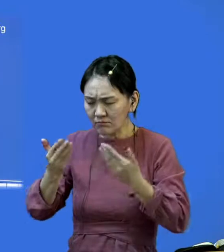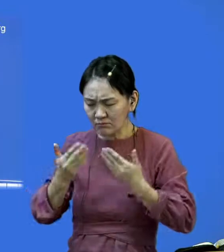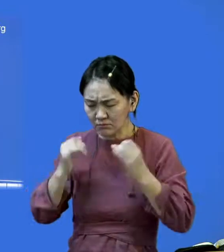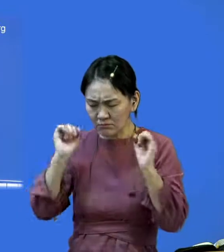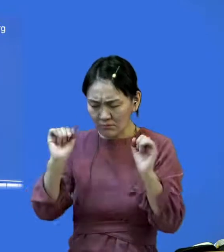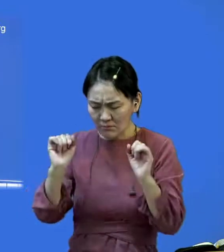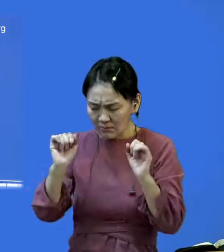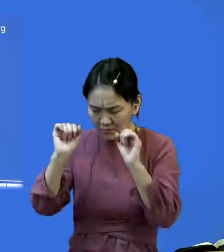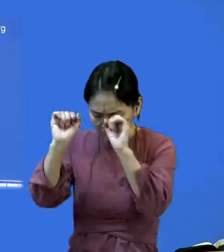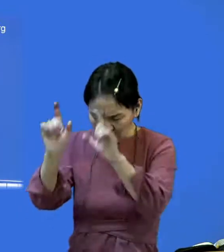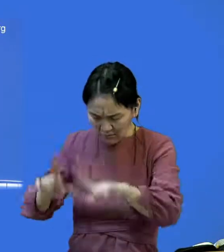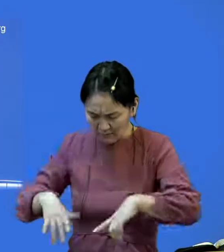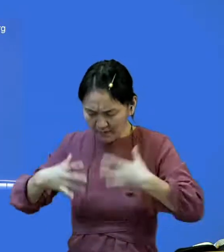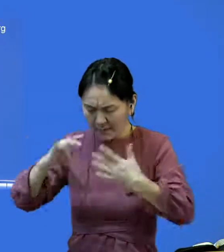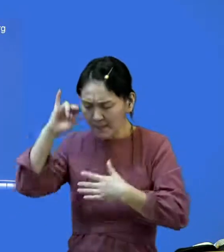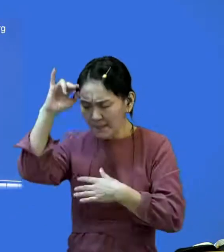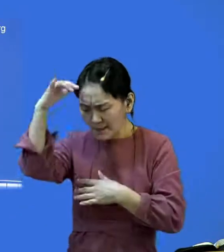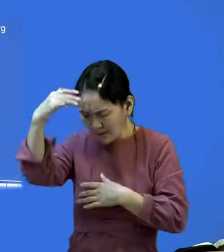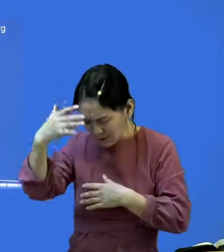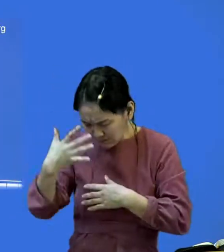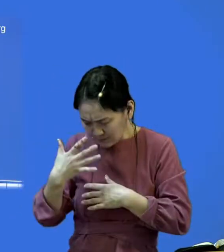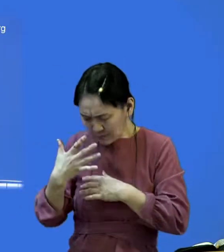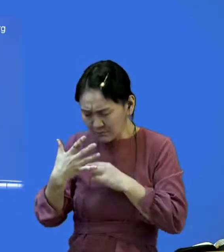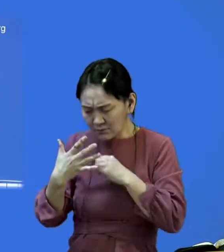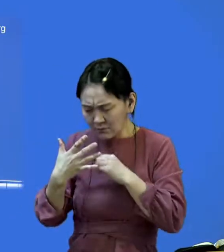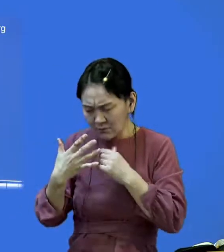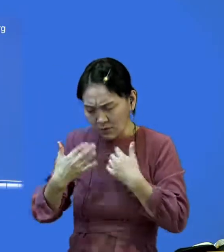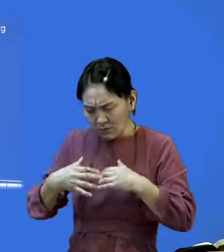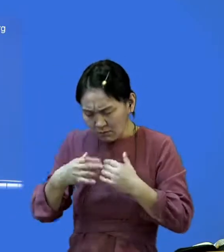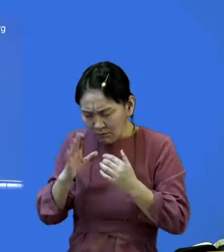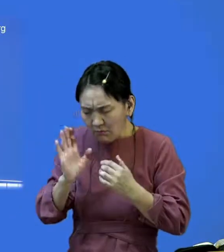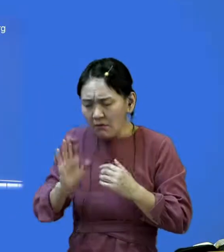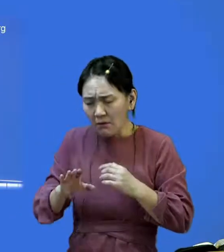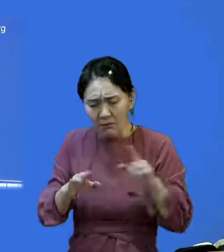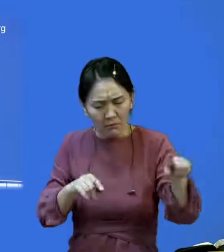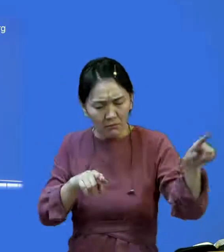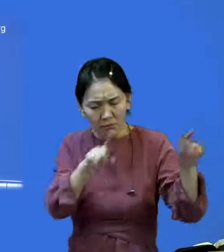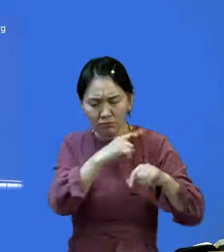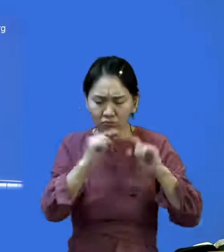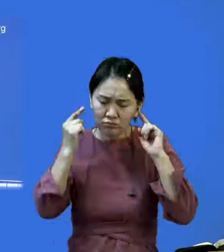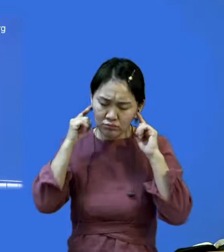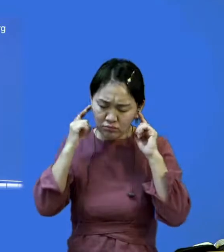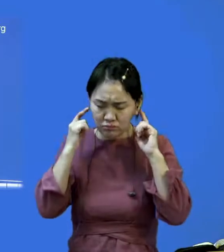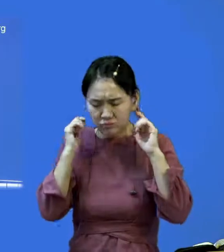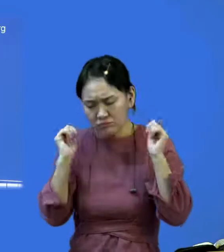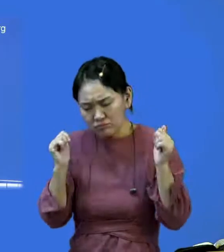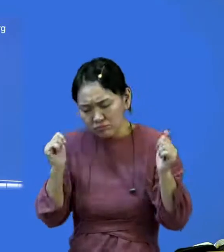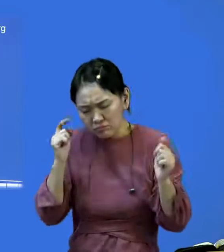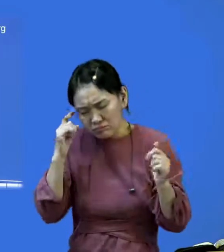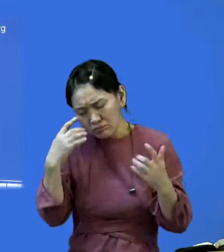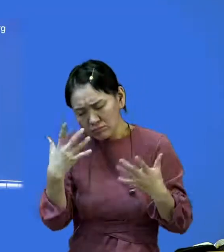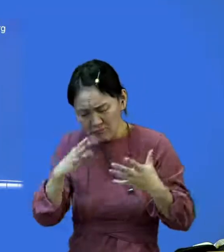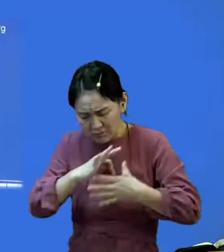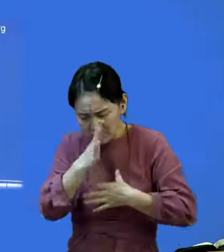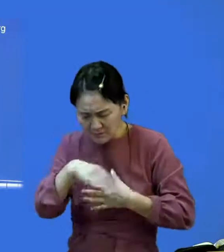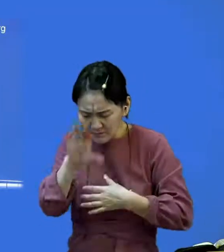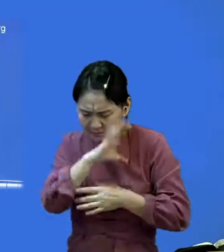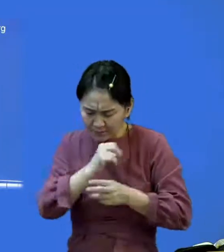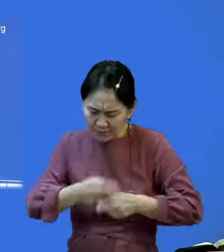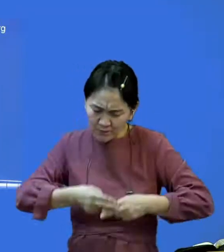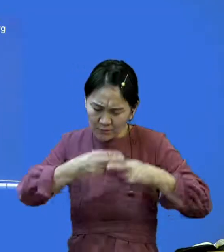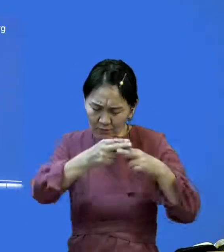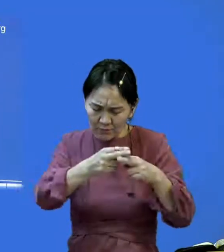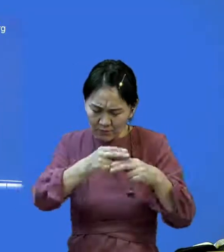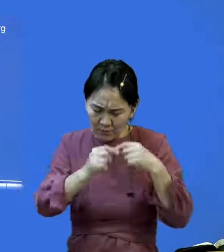нэгүслийг одоо хүртэл хараахан мдээгүй байгаа өрөвдөлтөө тэдгээр сүнснүүдэд тунхаглан илүү олон сүнснүүд